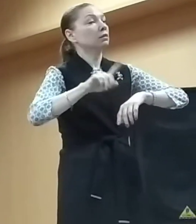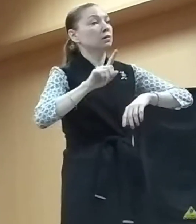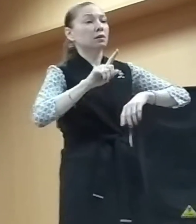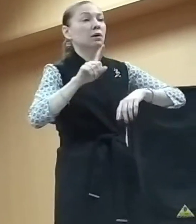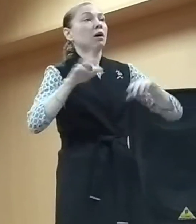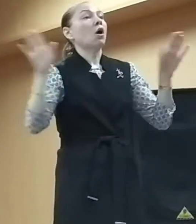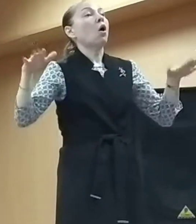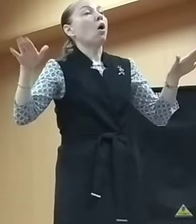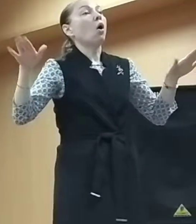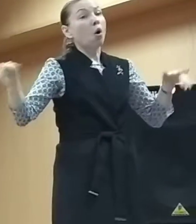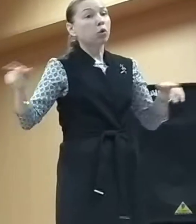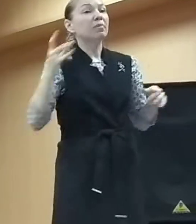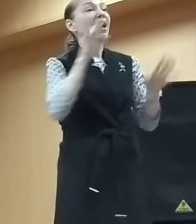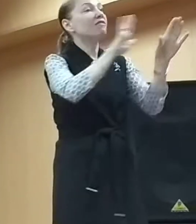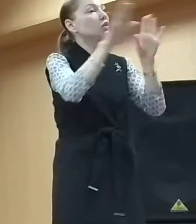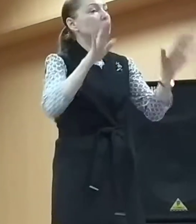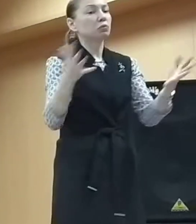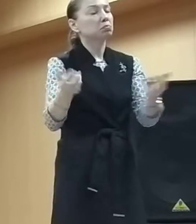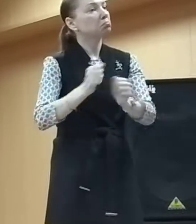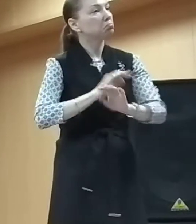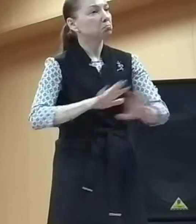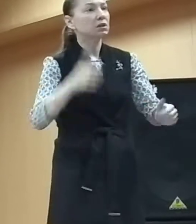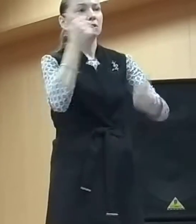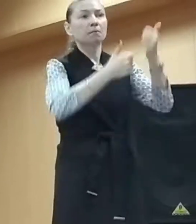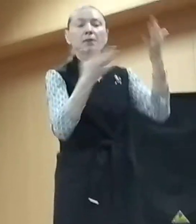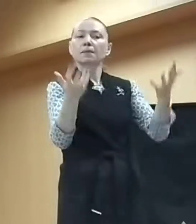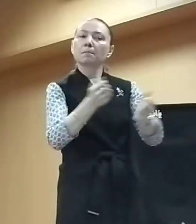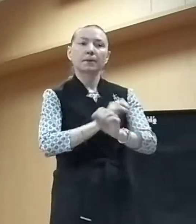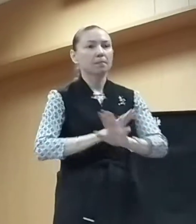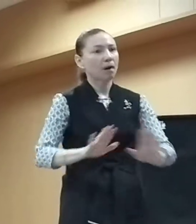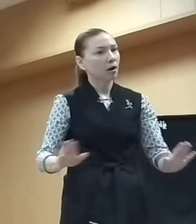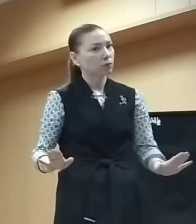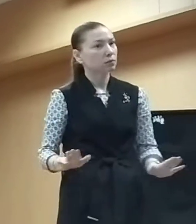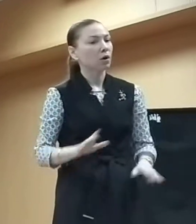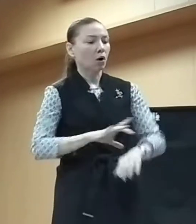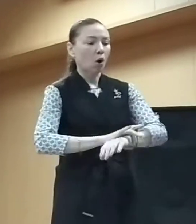на выставку не идет, на соревнования не идет.